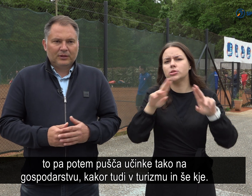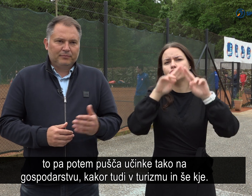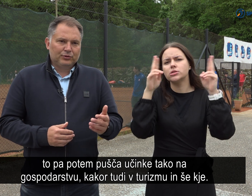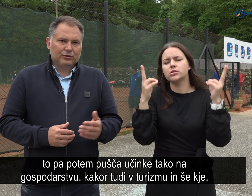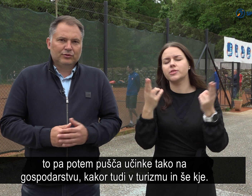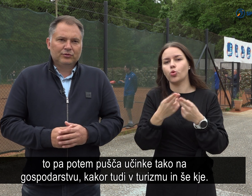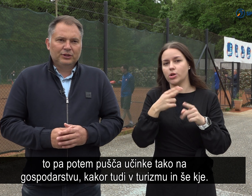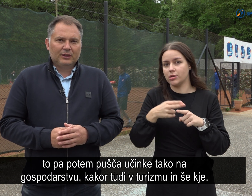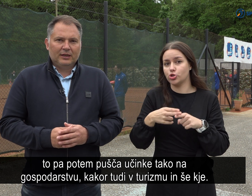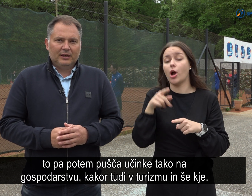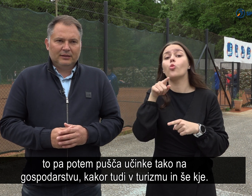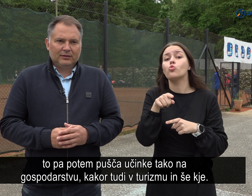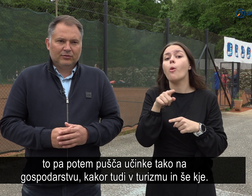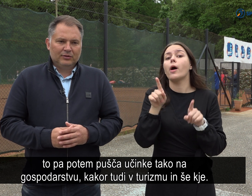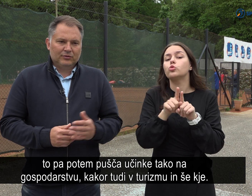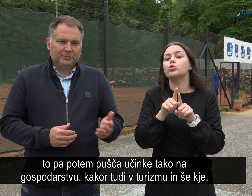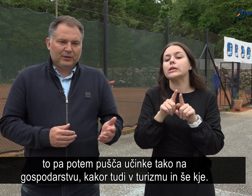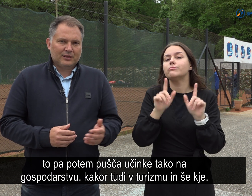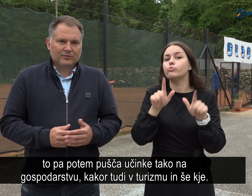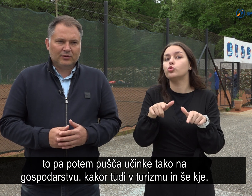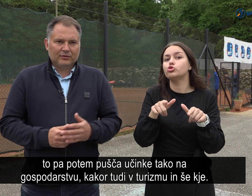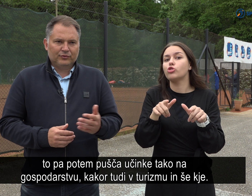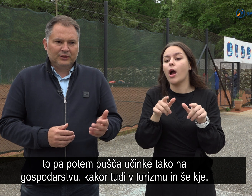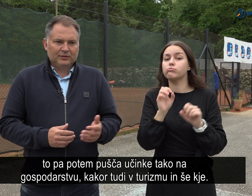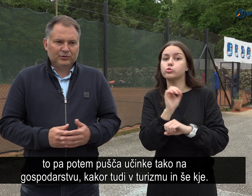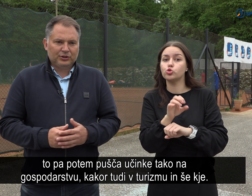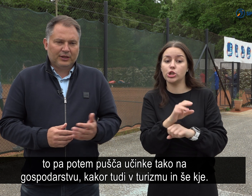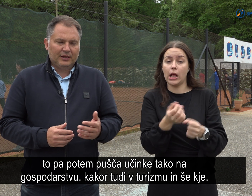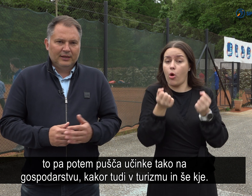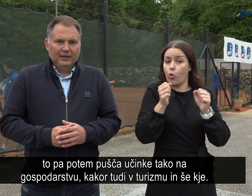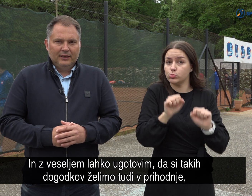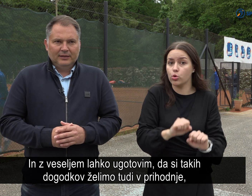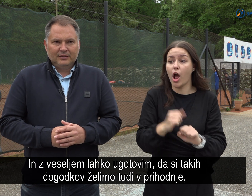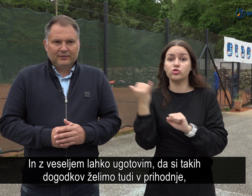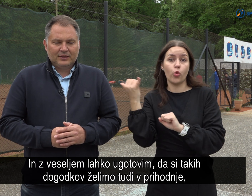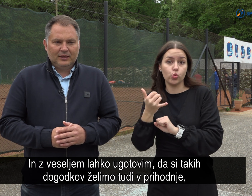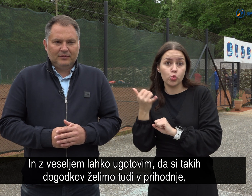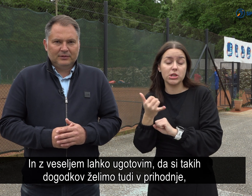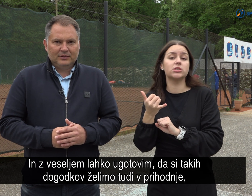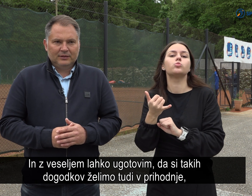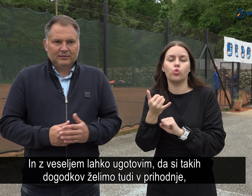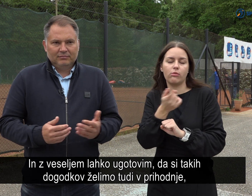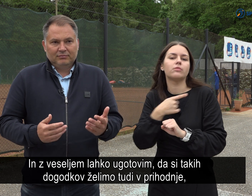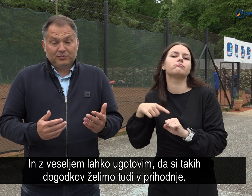pa potem pušča tudi učinke tako na gospodarstvo, kakor v turizmu in še kje. In z